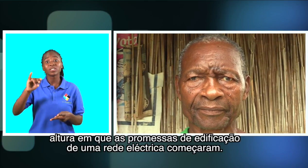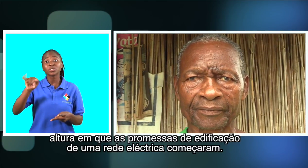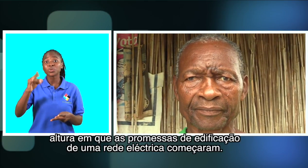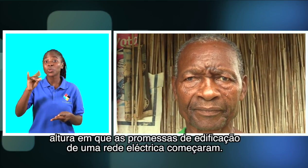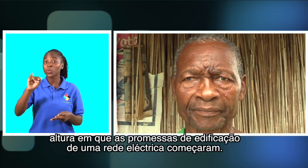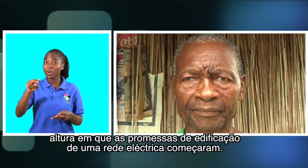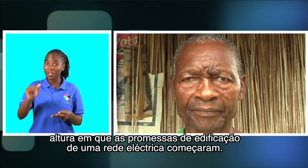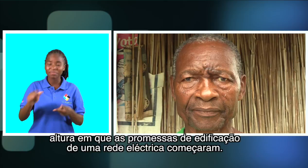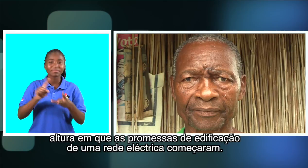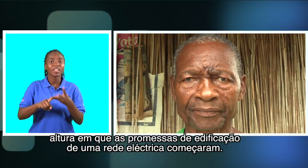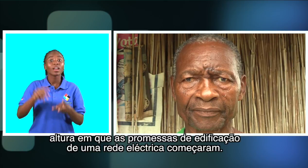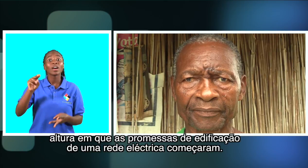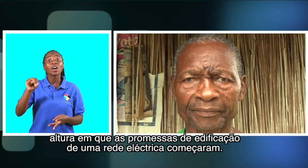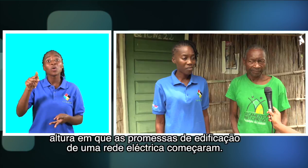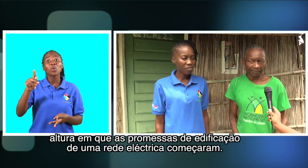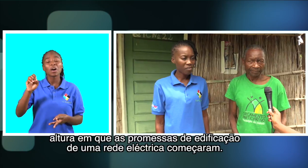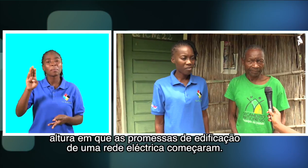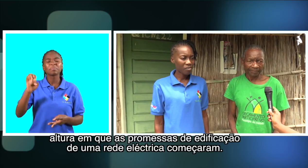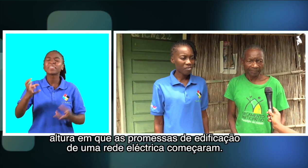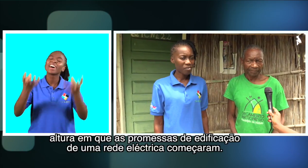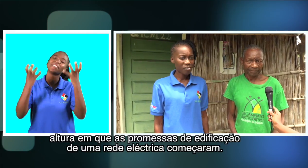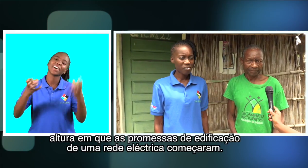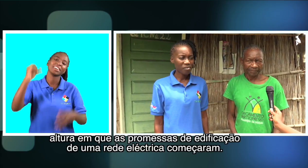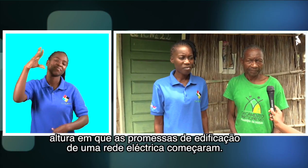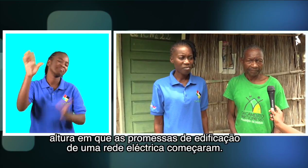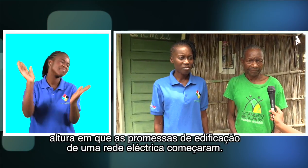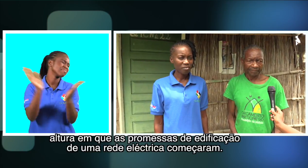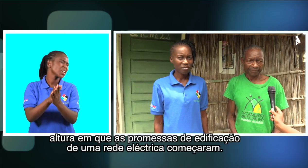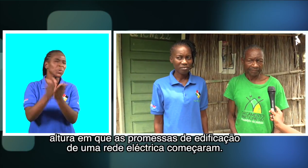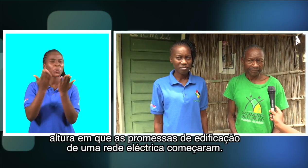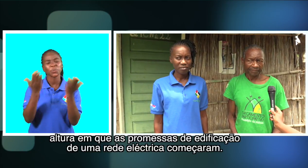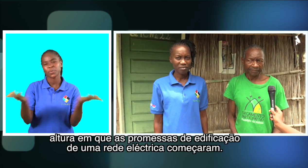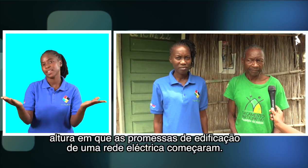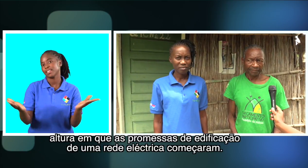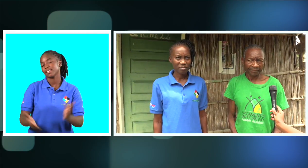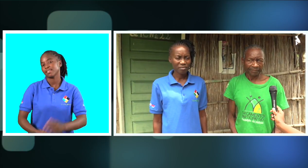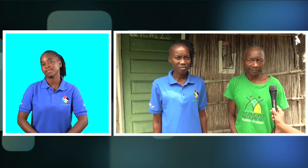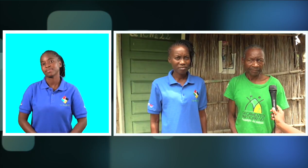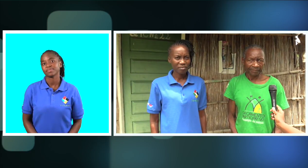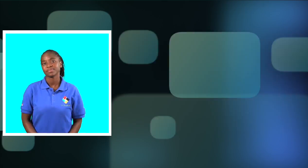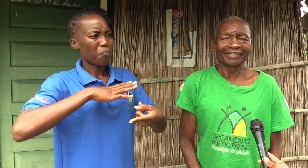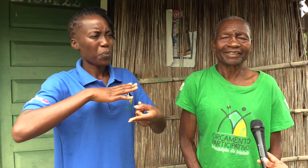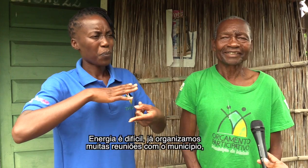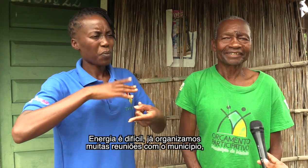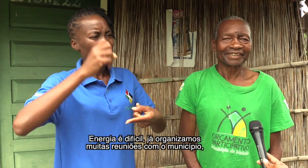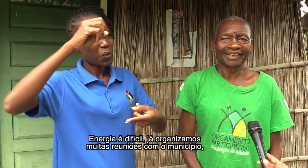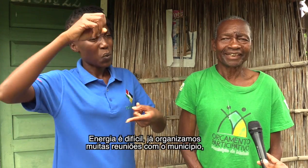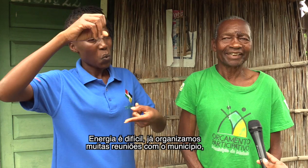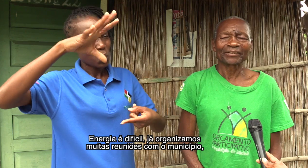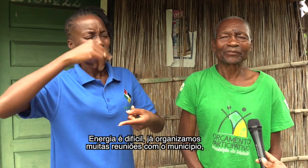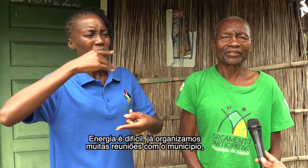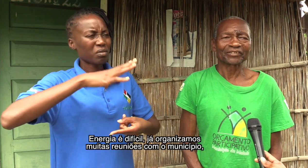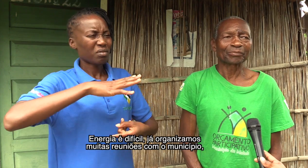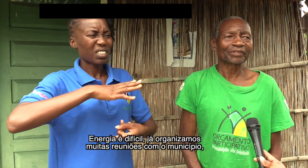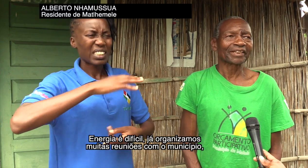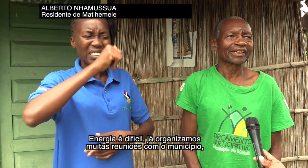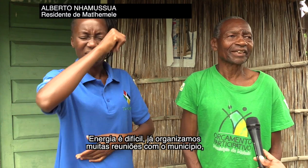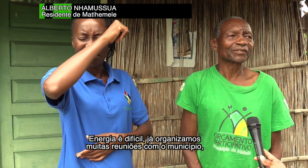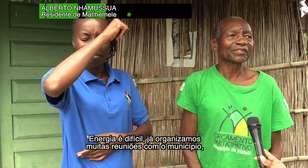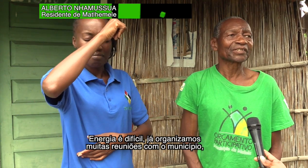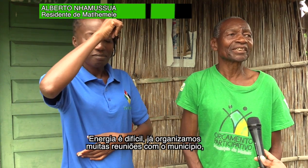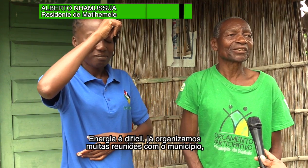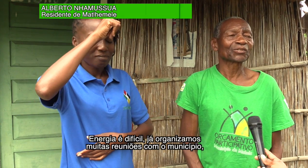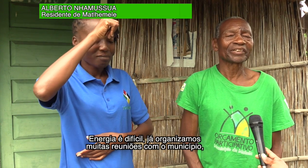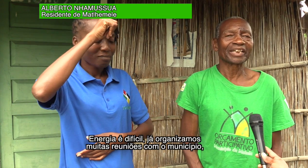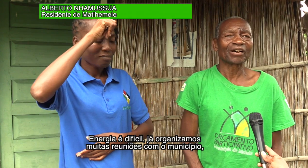altura em que as promessas de edificação de uma rede elétrica começaram. A energia é difícil porque